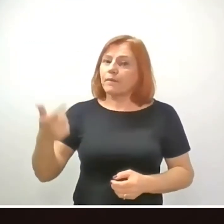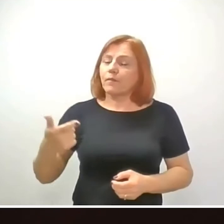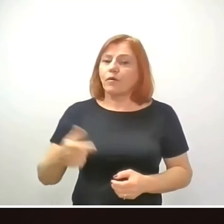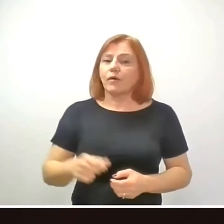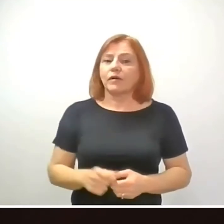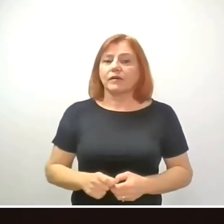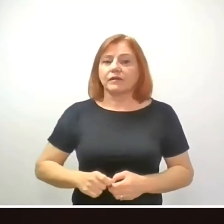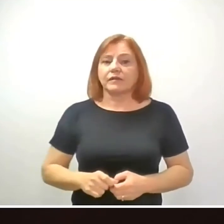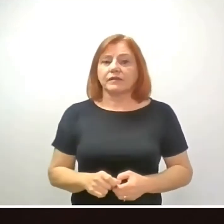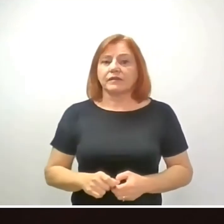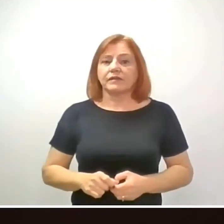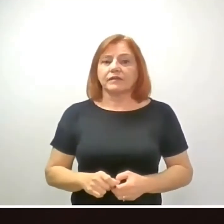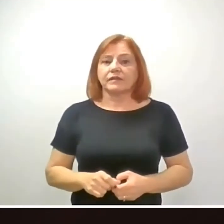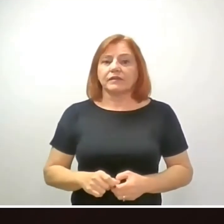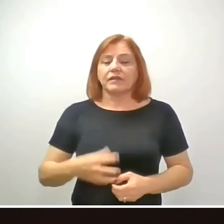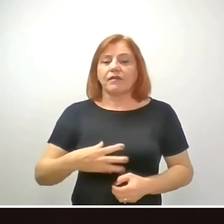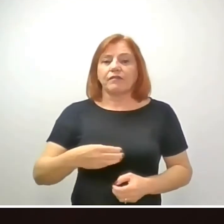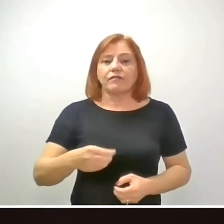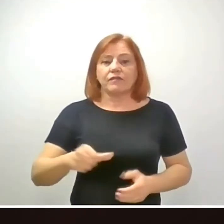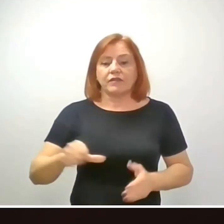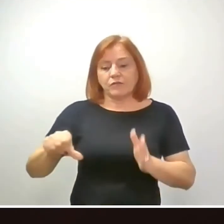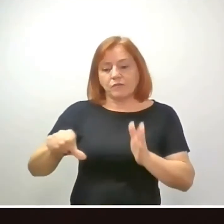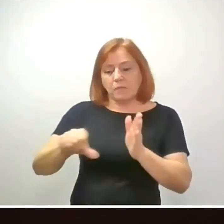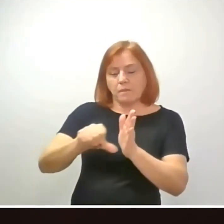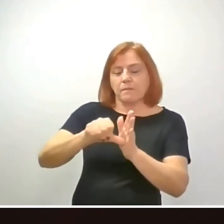eu hoje te gerei.